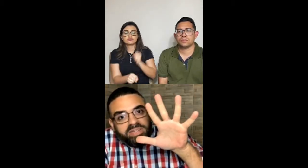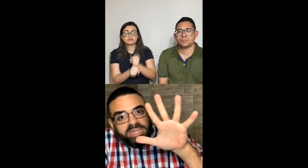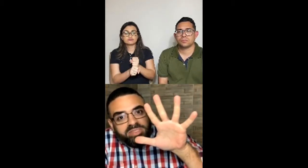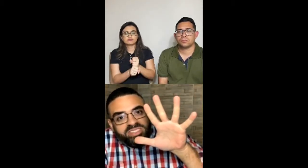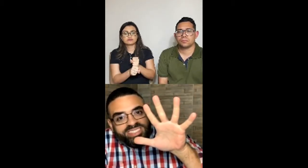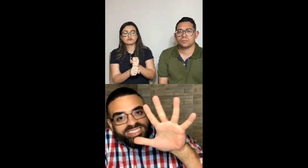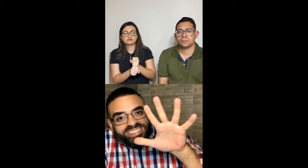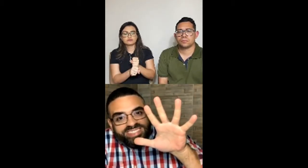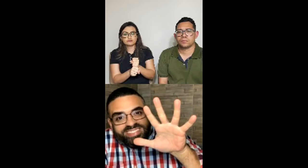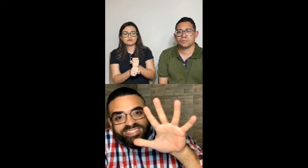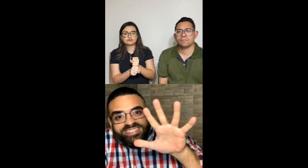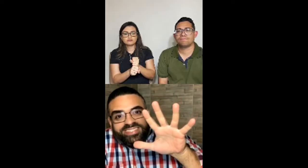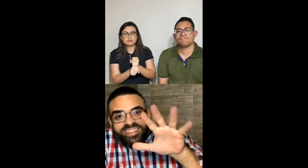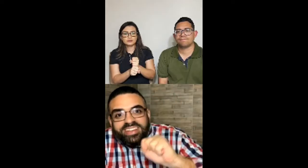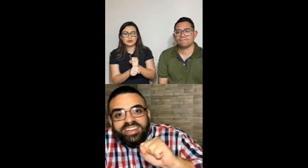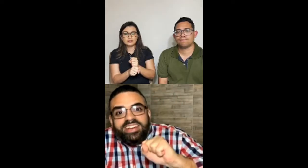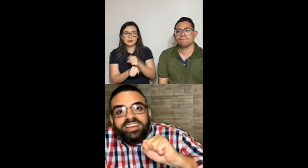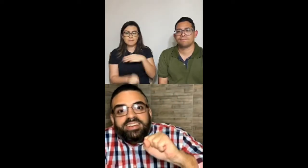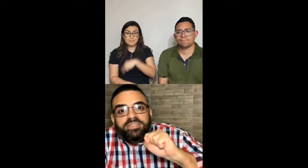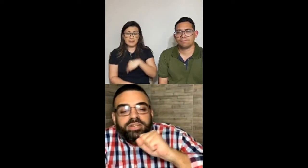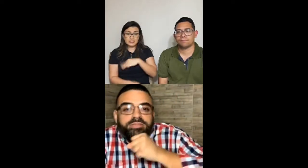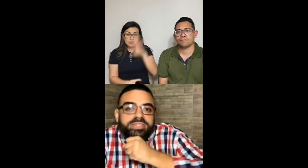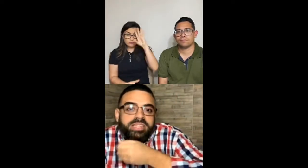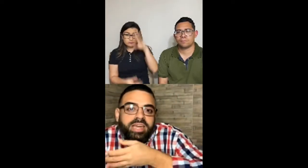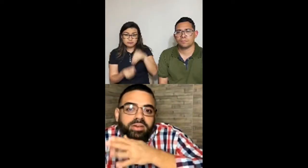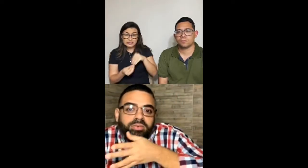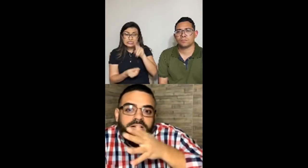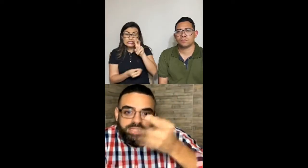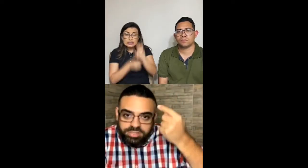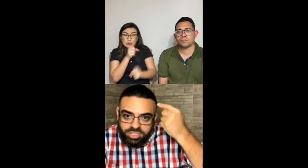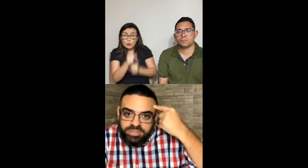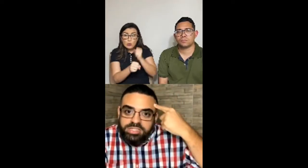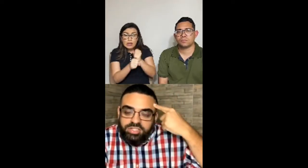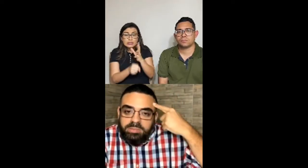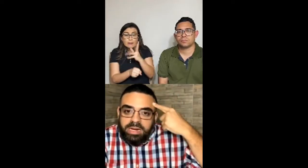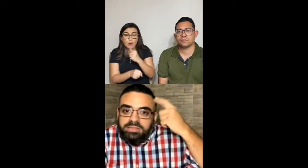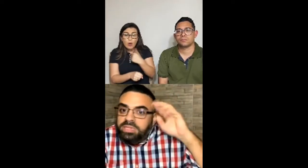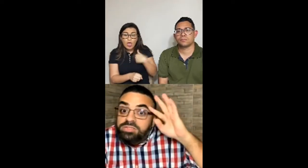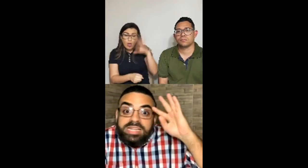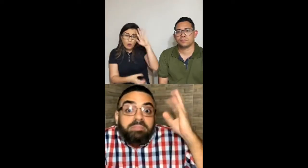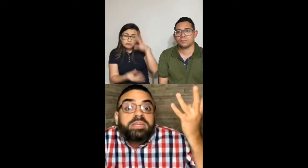Eu passei 5 anos para entender o que era missão.